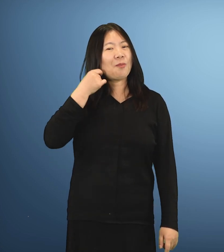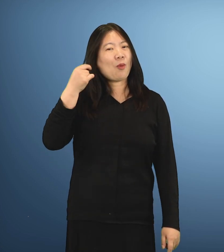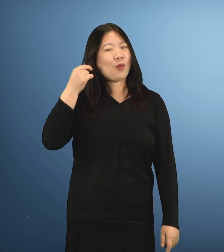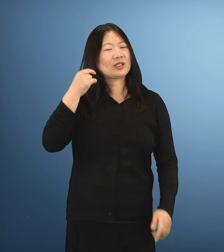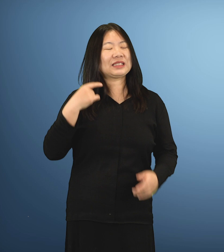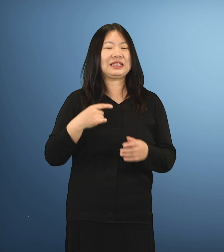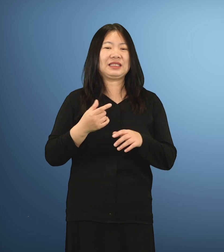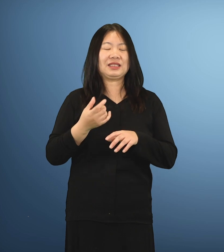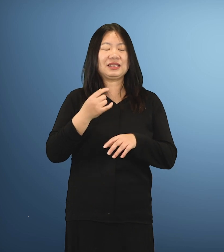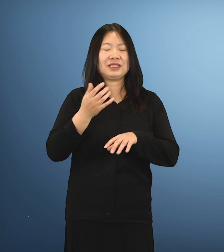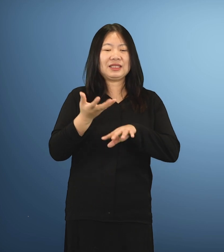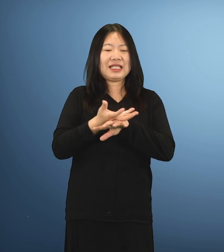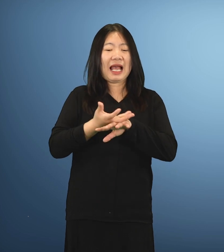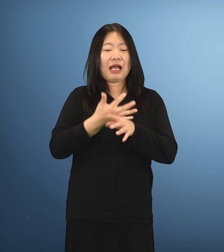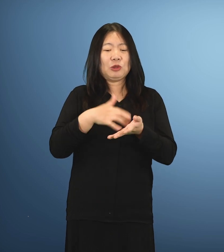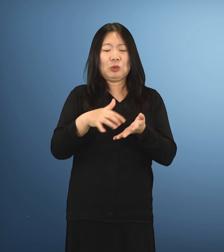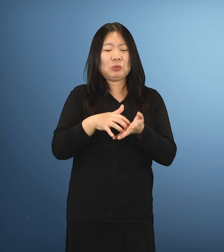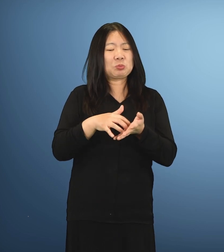잘 몰라요.